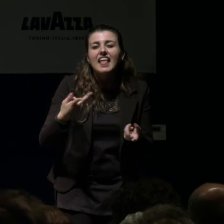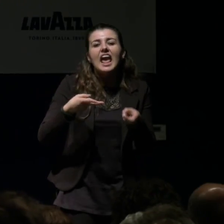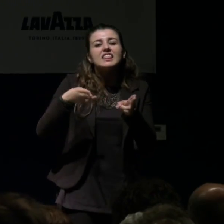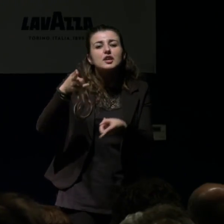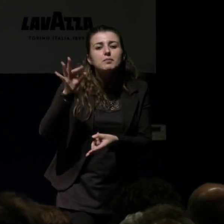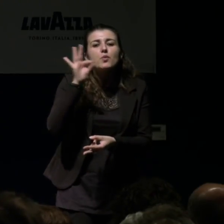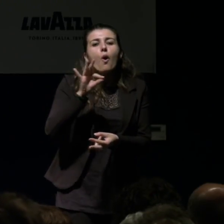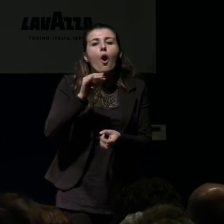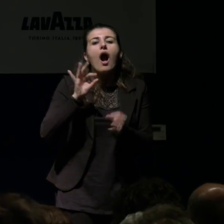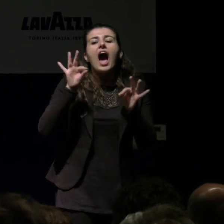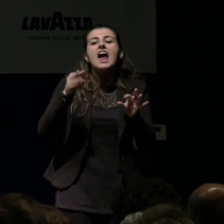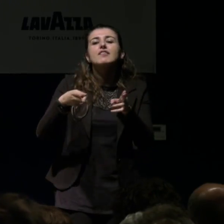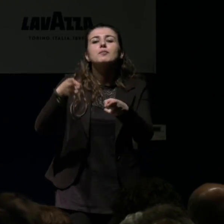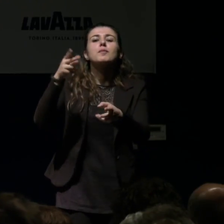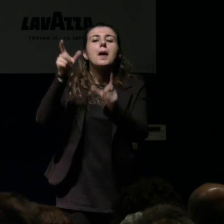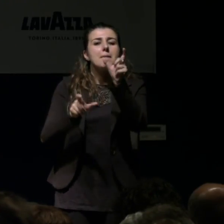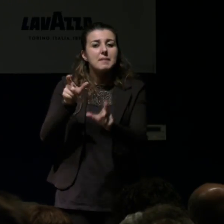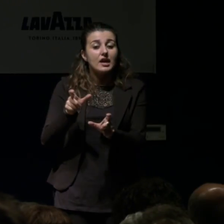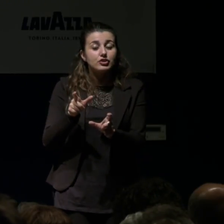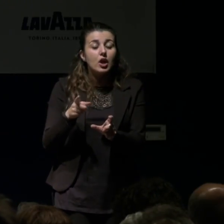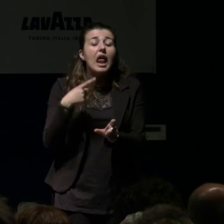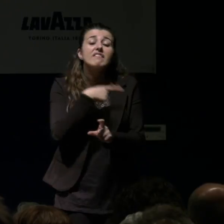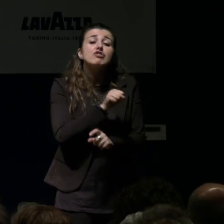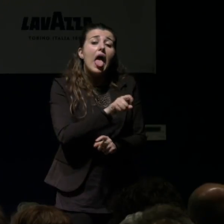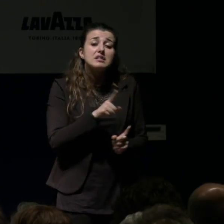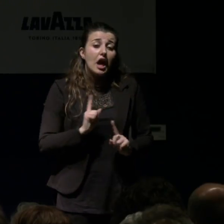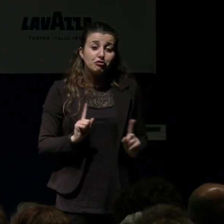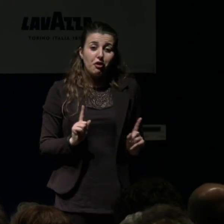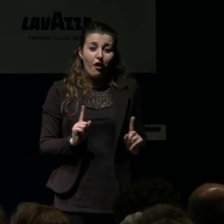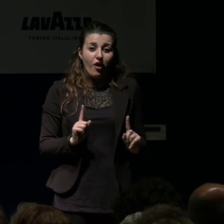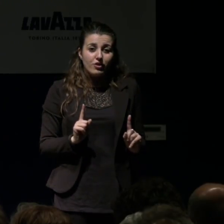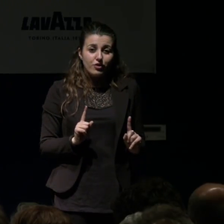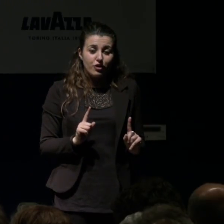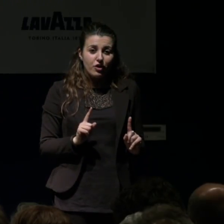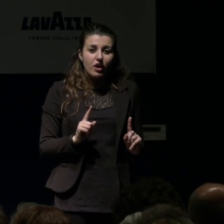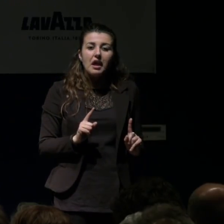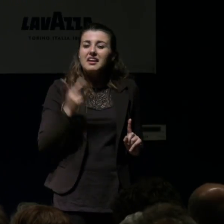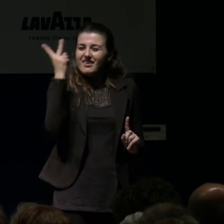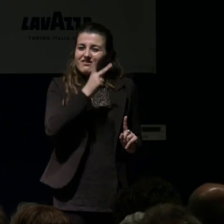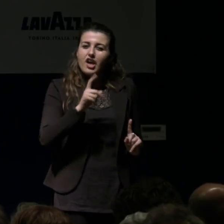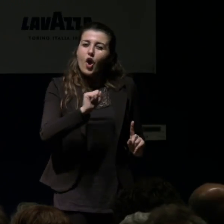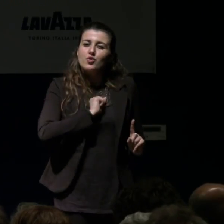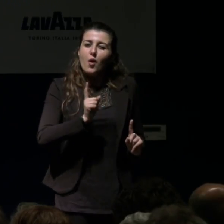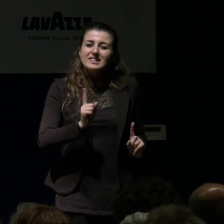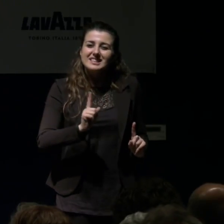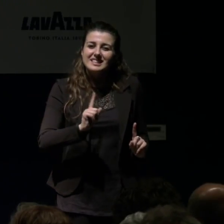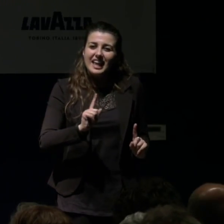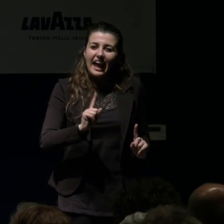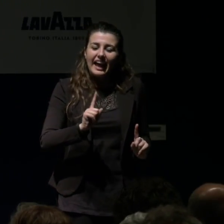come da molte persone non era così alessandro si tende a non credere mai una